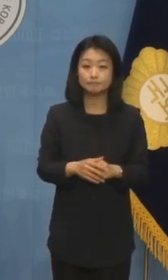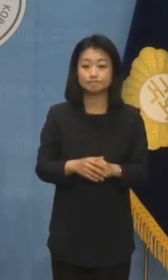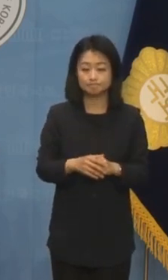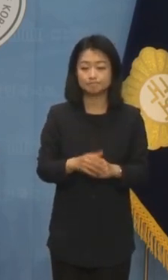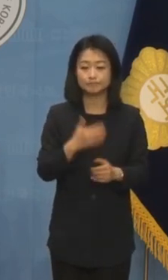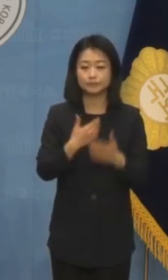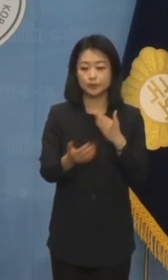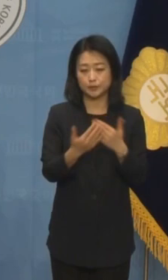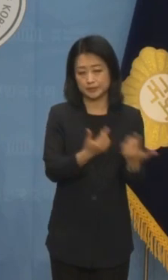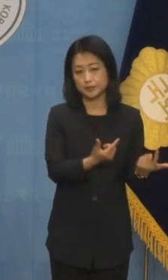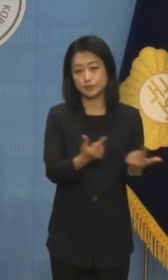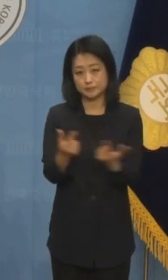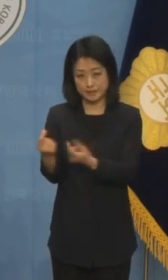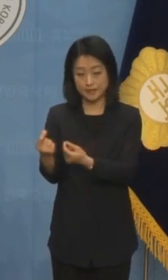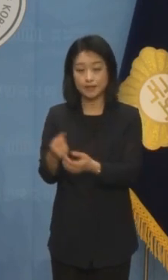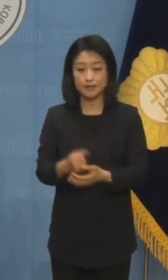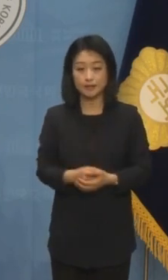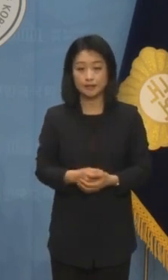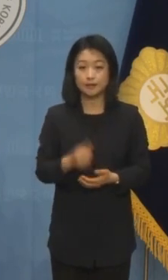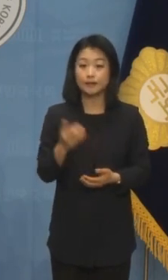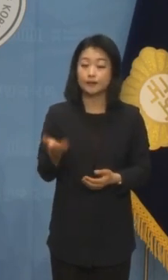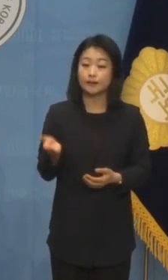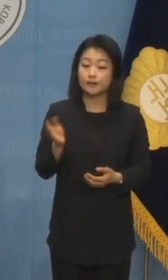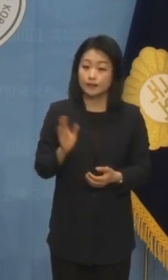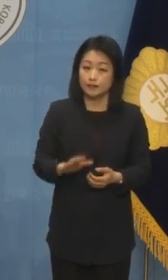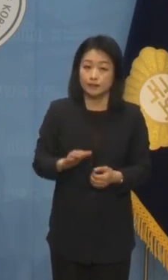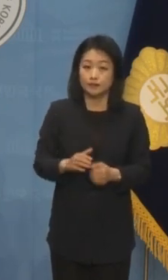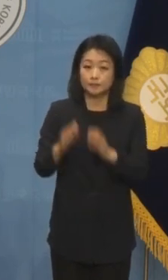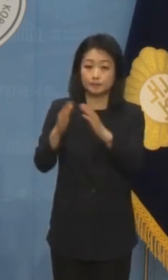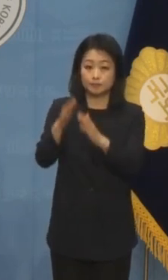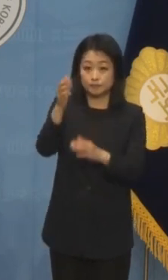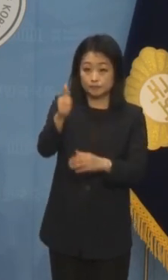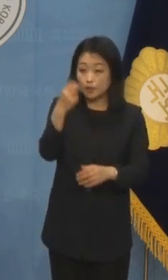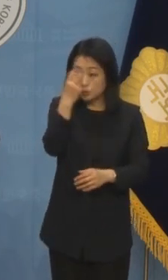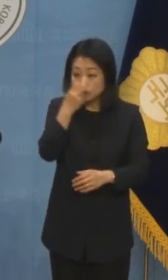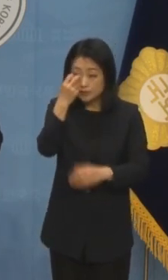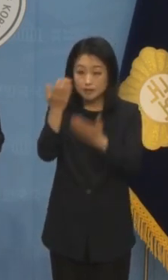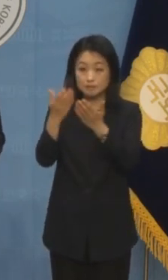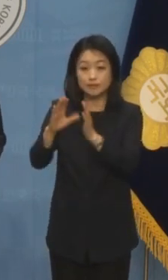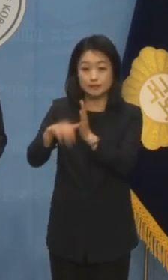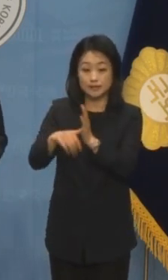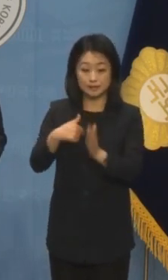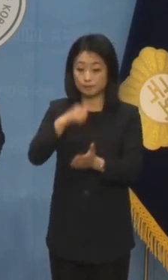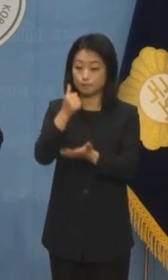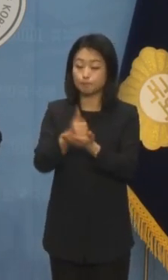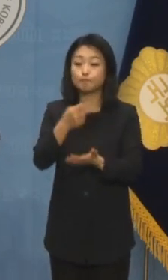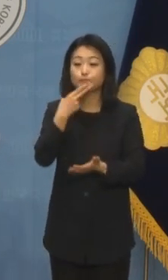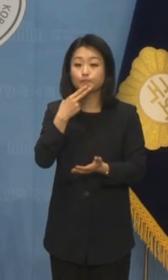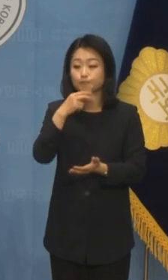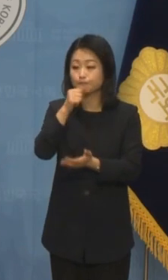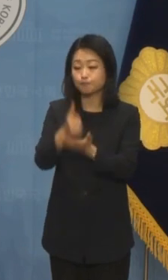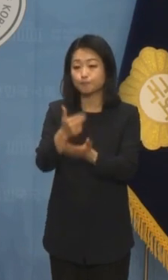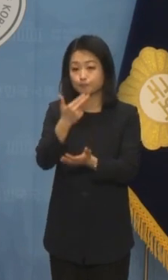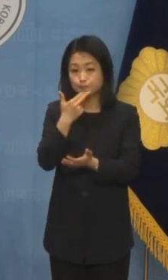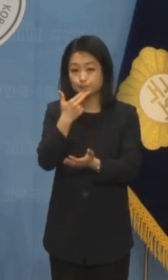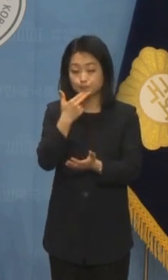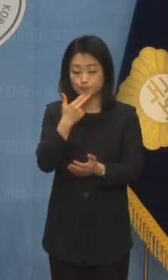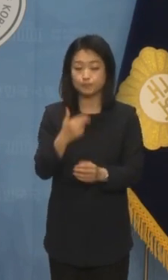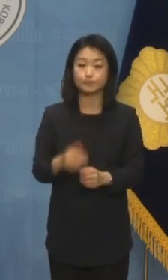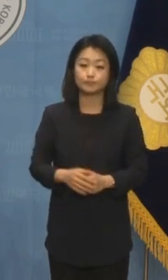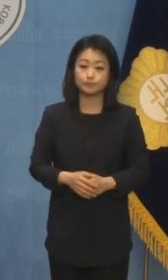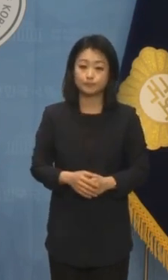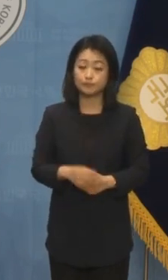과정을 겪고 있습니다. 그럼에도 불구하고 임대인은 조사 과정에서 자기는 죄가 없다라고 말을 하고